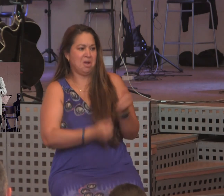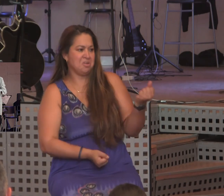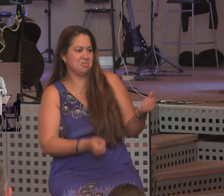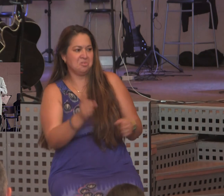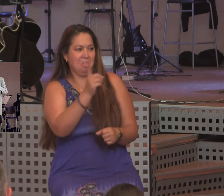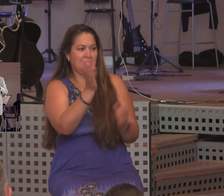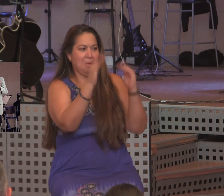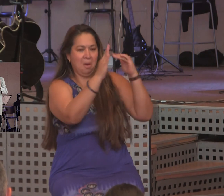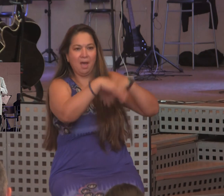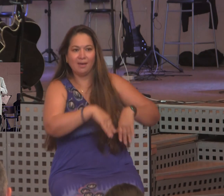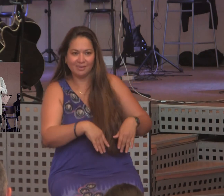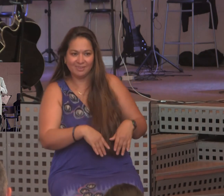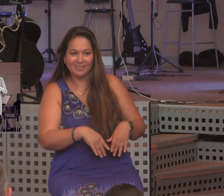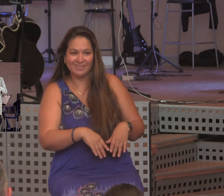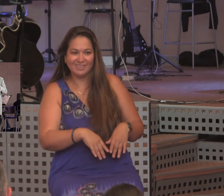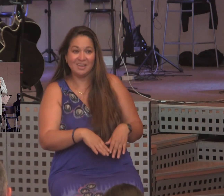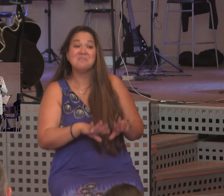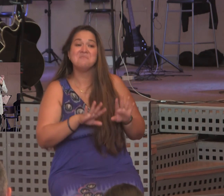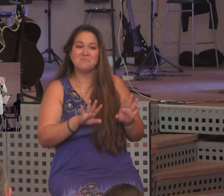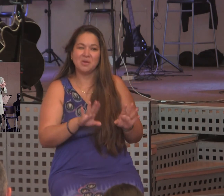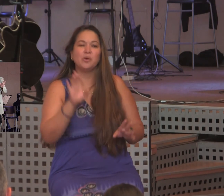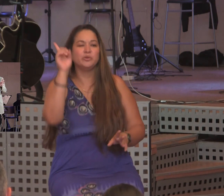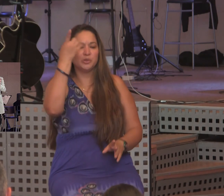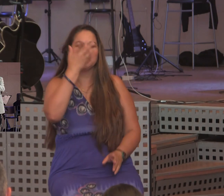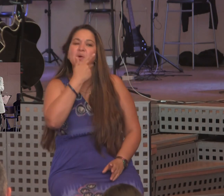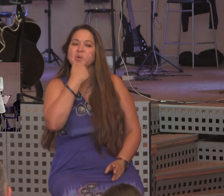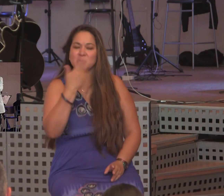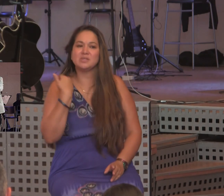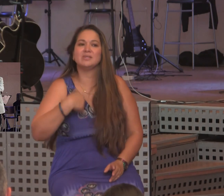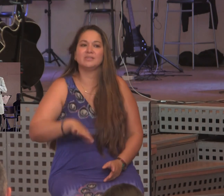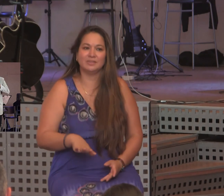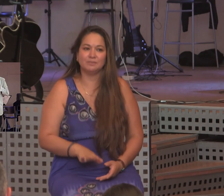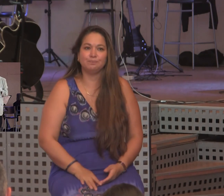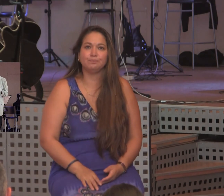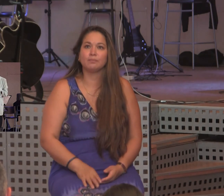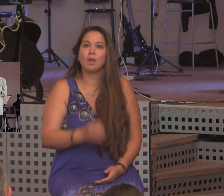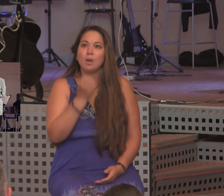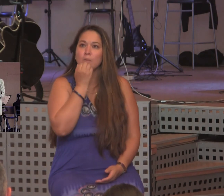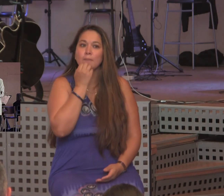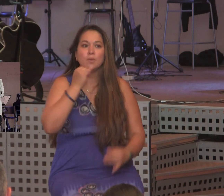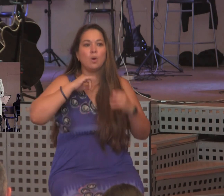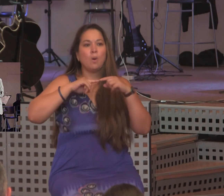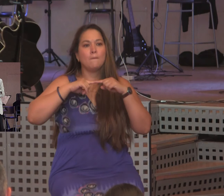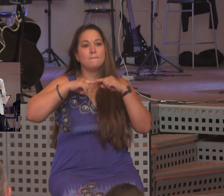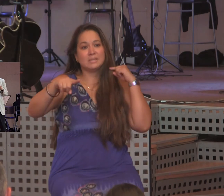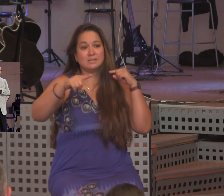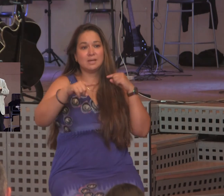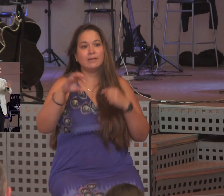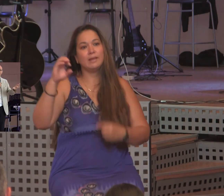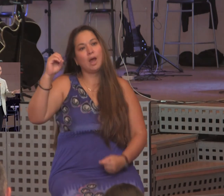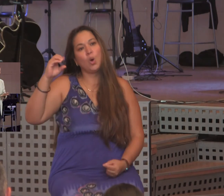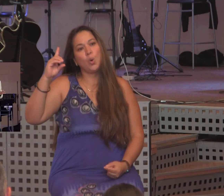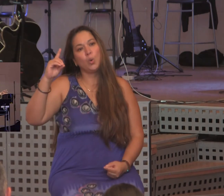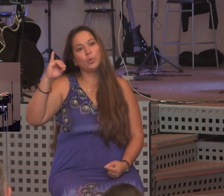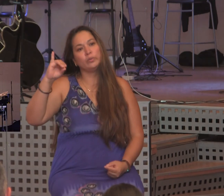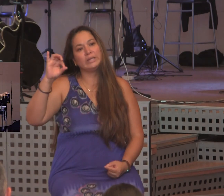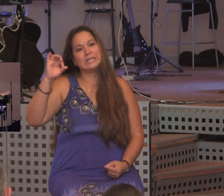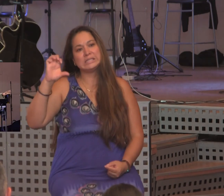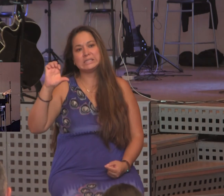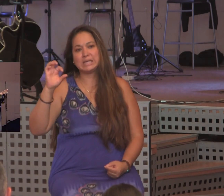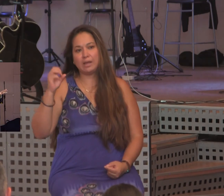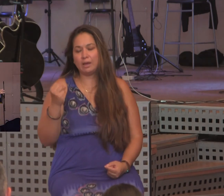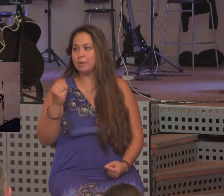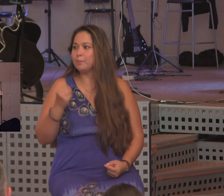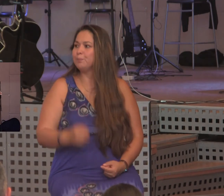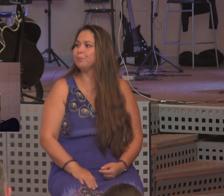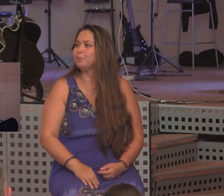Por ejemplo, para que me entendáis, mensaje a la Odisea. Y ahí se puede ver todo lo que estoy